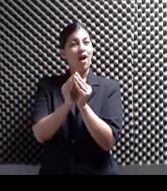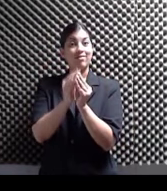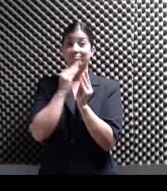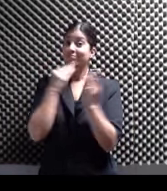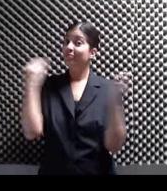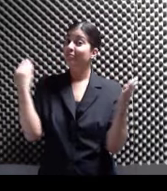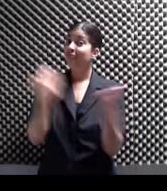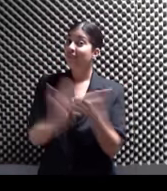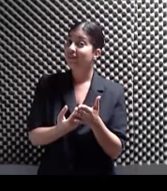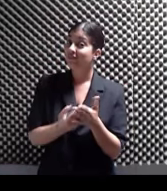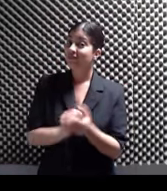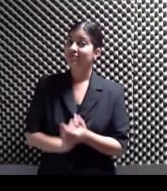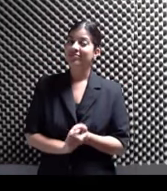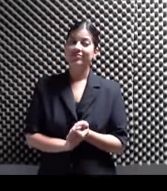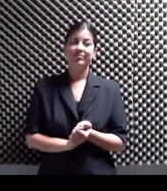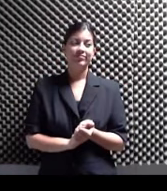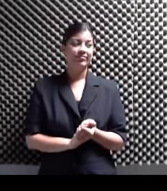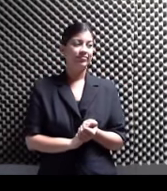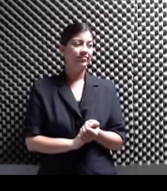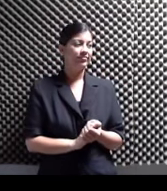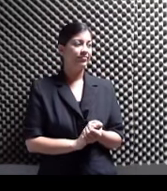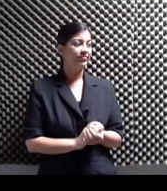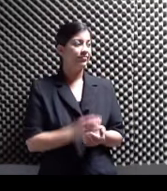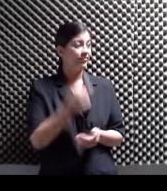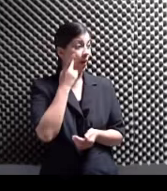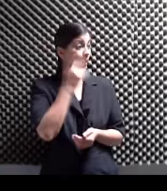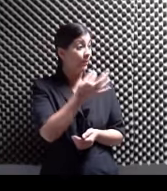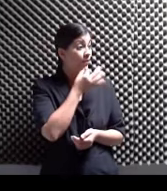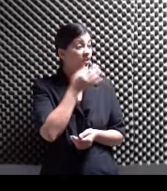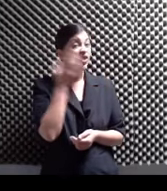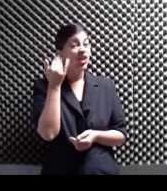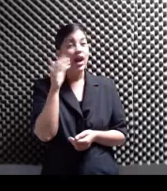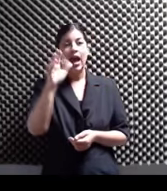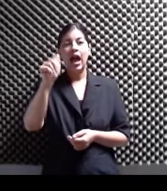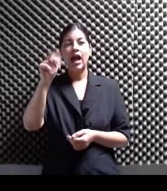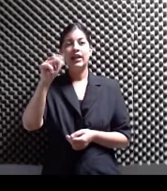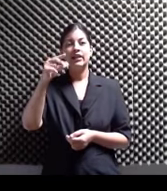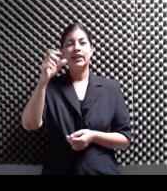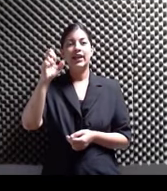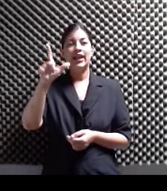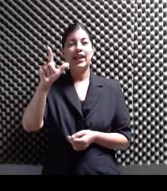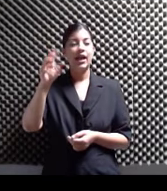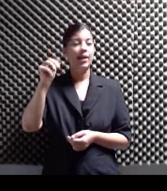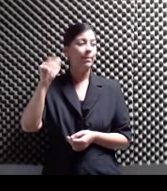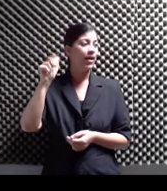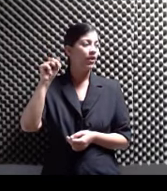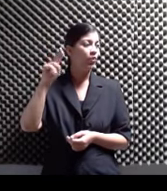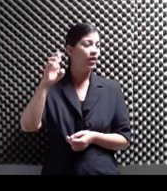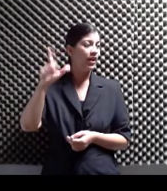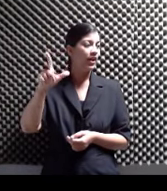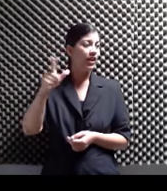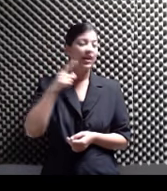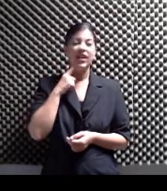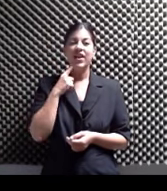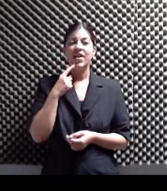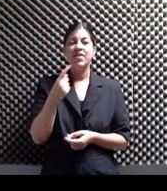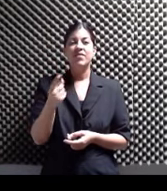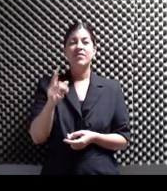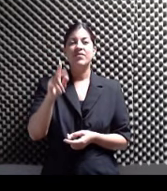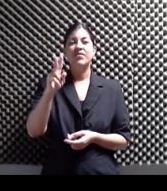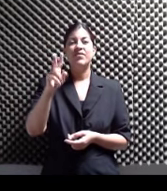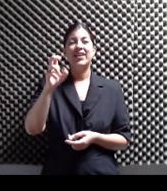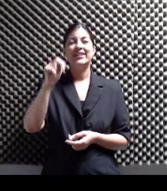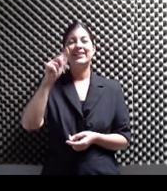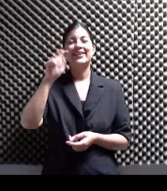chévere, pero enseguida ya, vamos. Porque mira, Ángel Manuel viene ahora, mira, con el vente tú. ¿Para